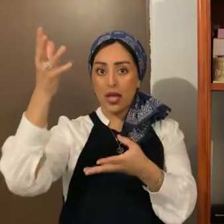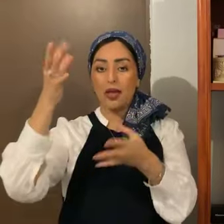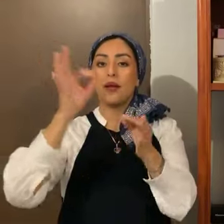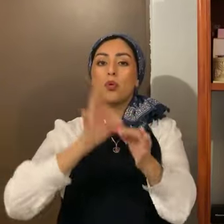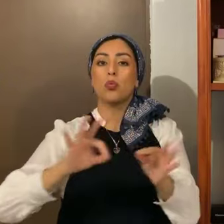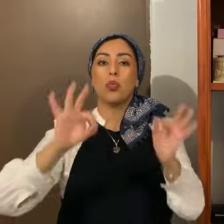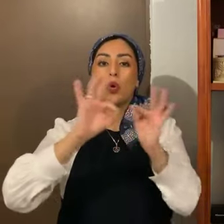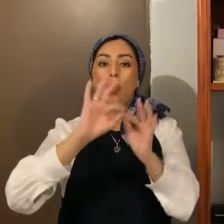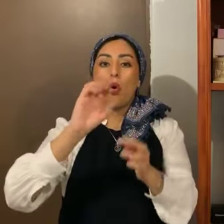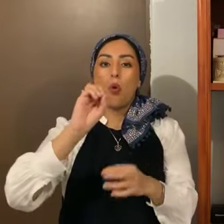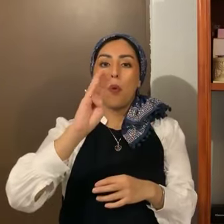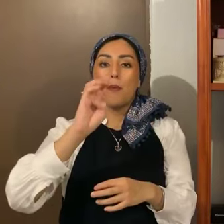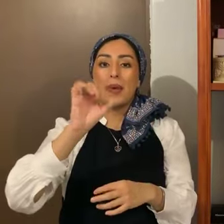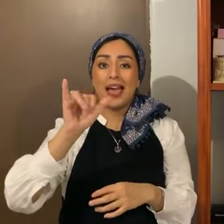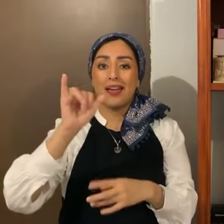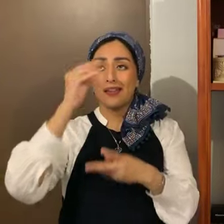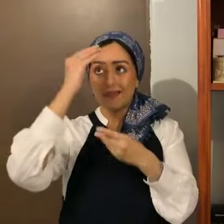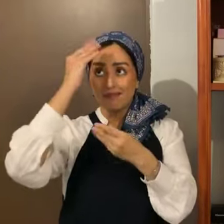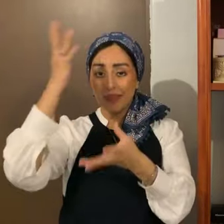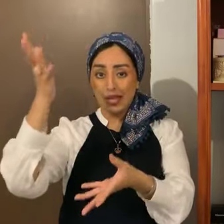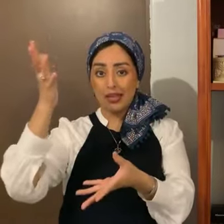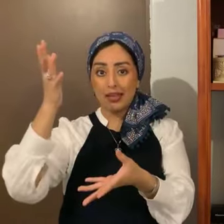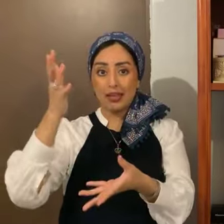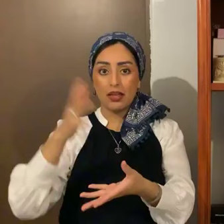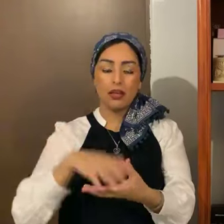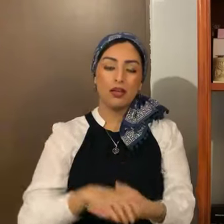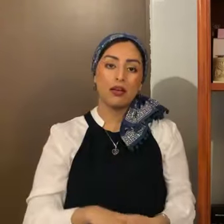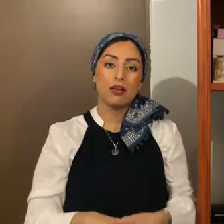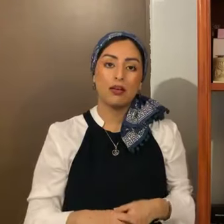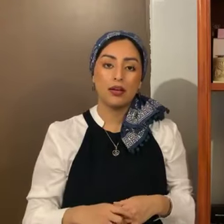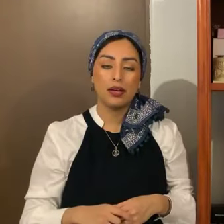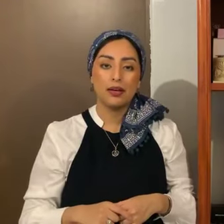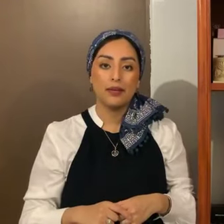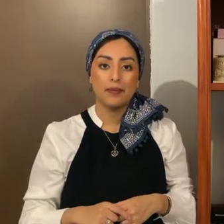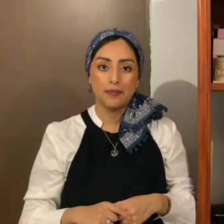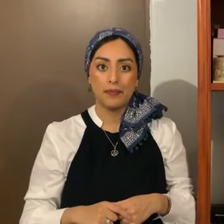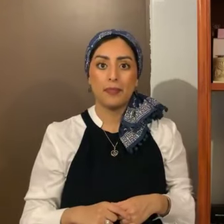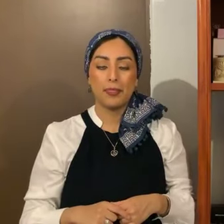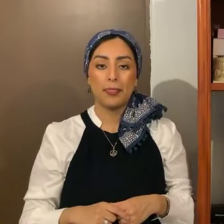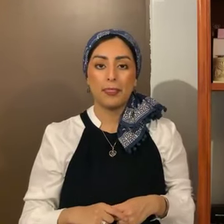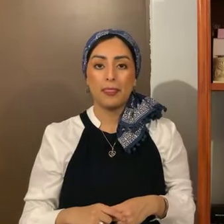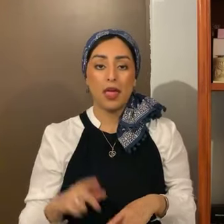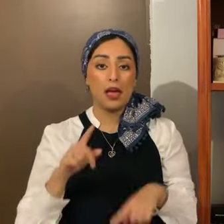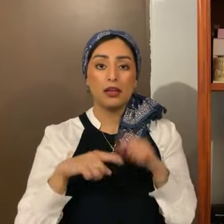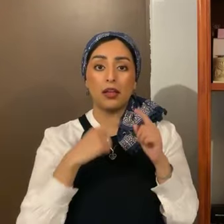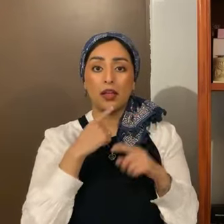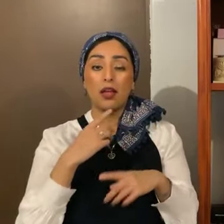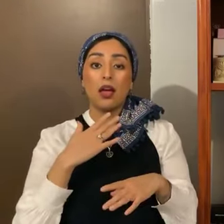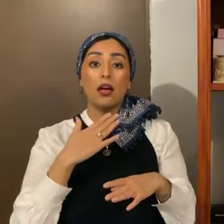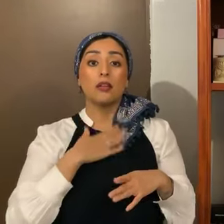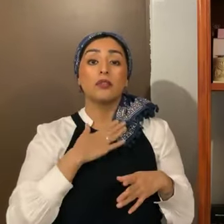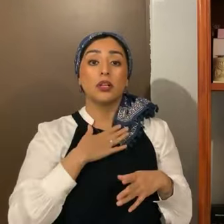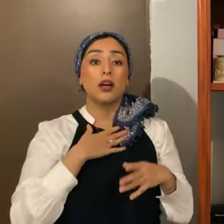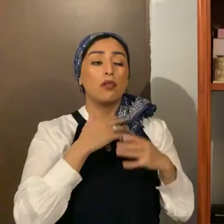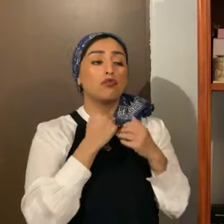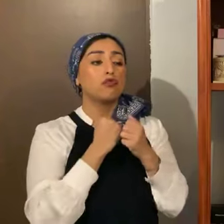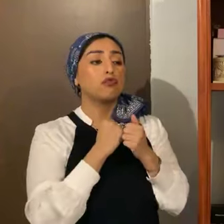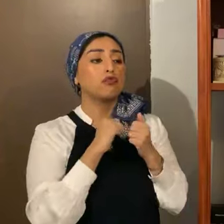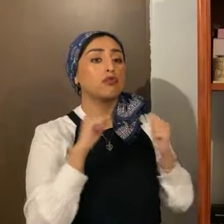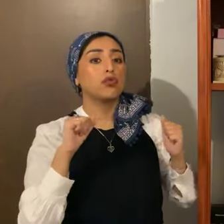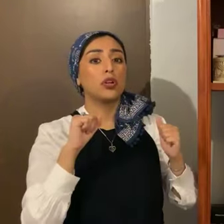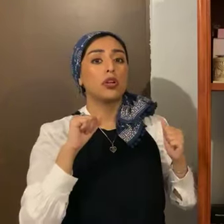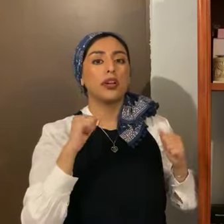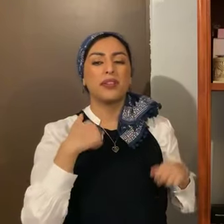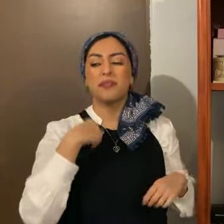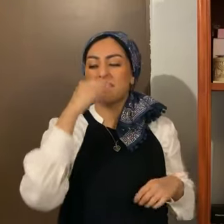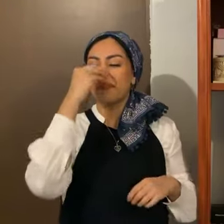así decirlo. Es una salvación obediente. No puedo decir soy salvo, me baño